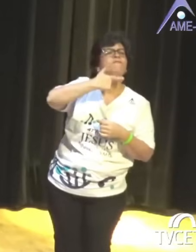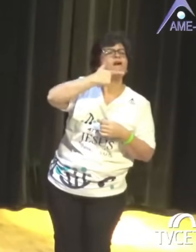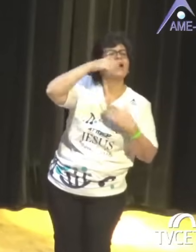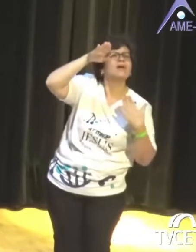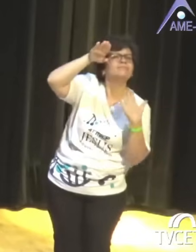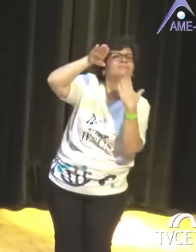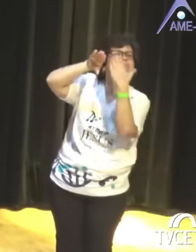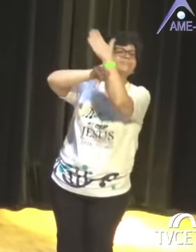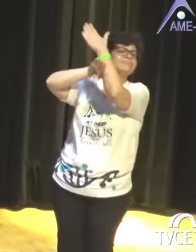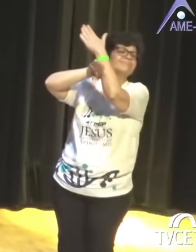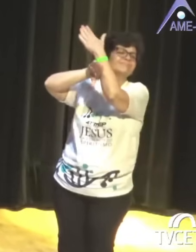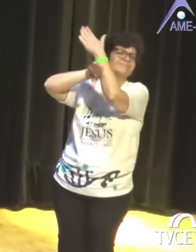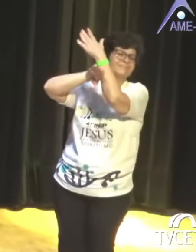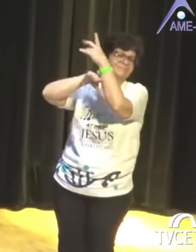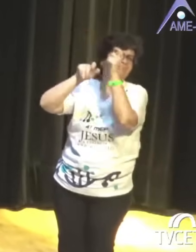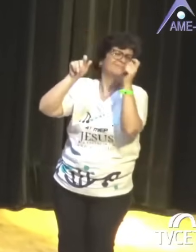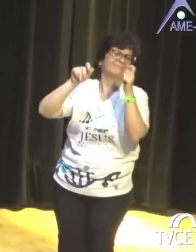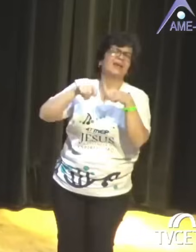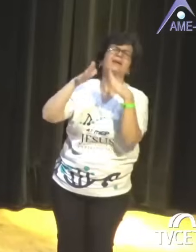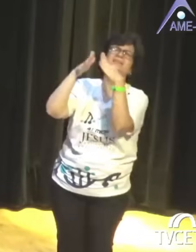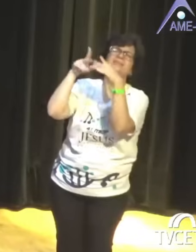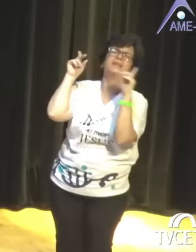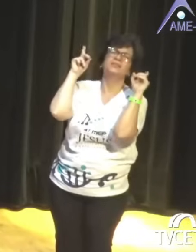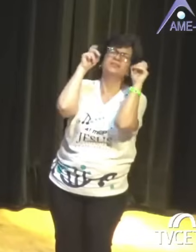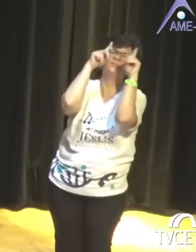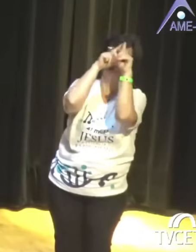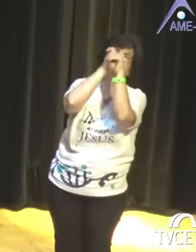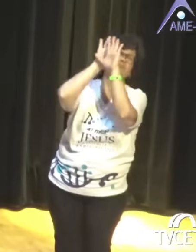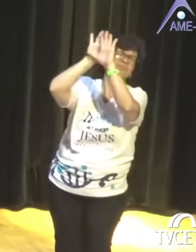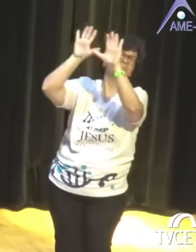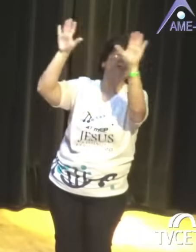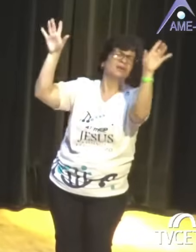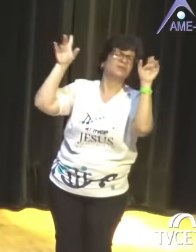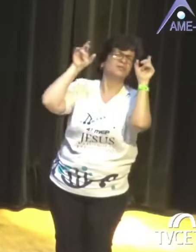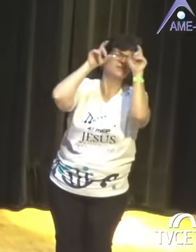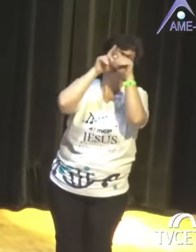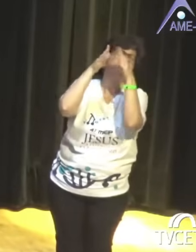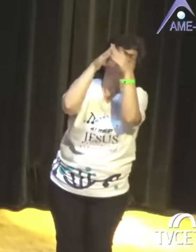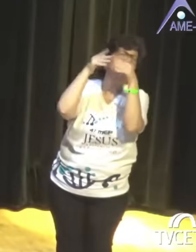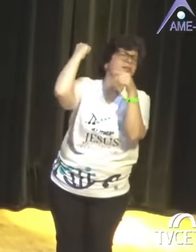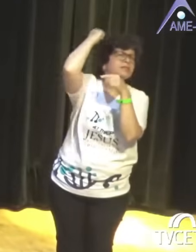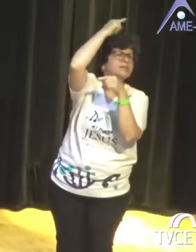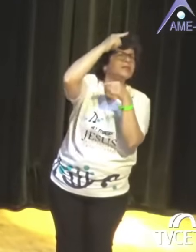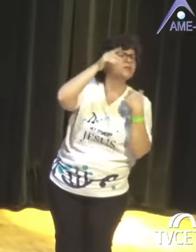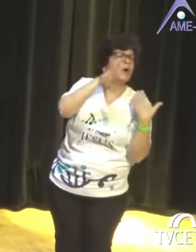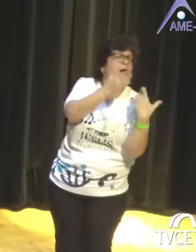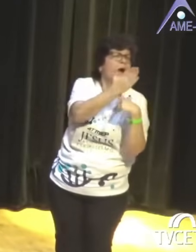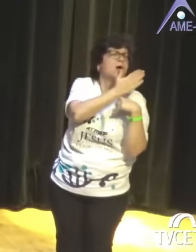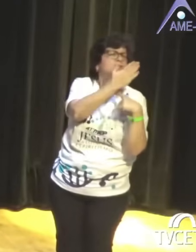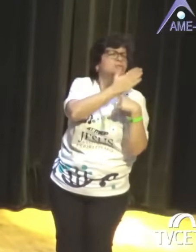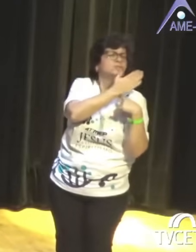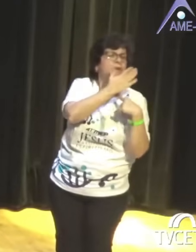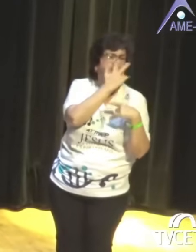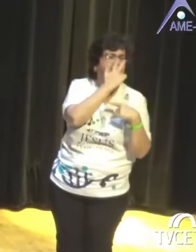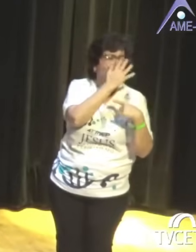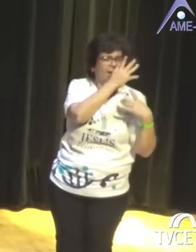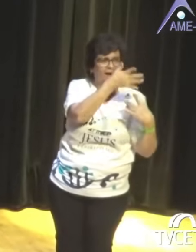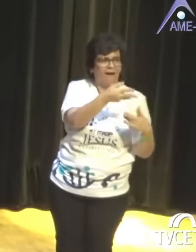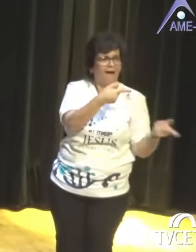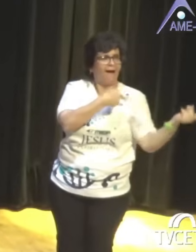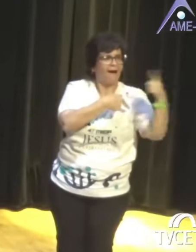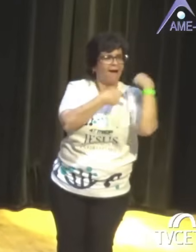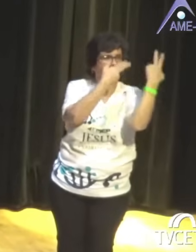no céu tá tão difícil né Isso já é tão arraigado na